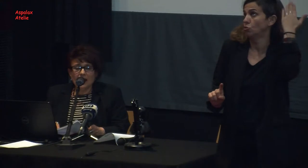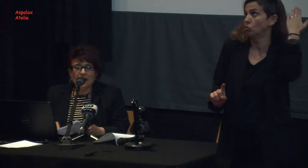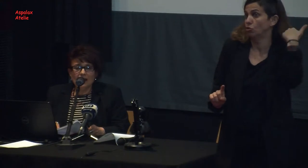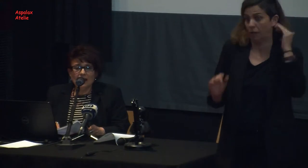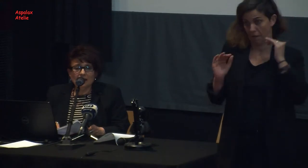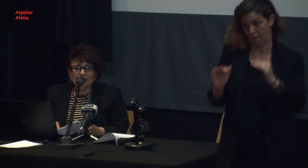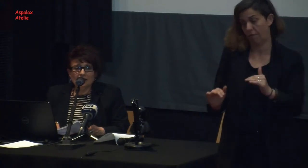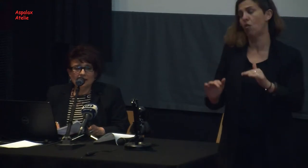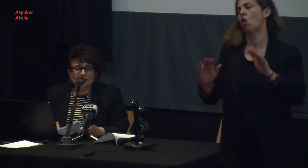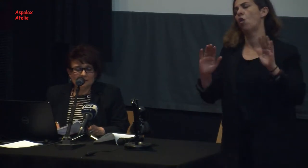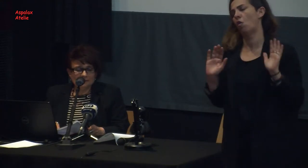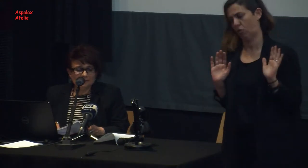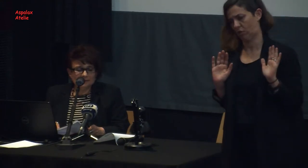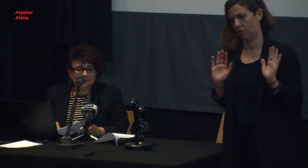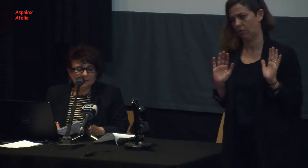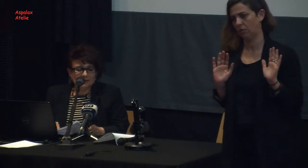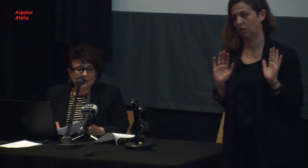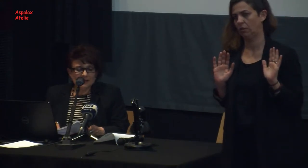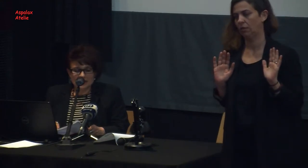Αλλά